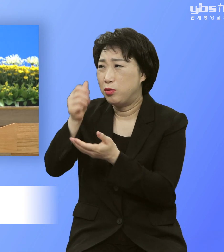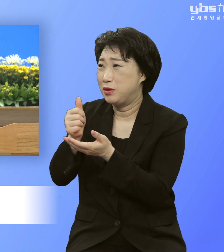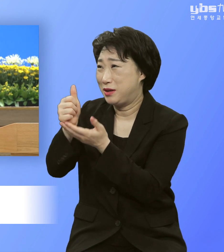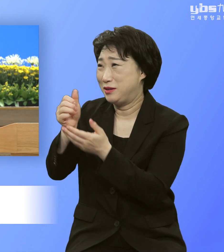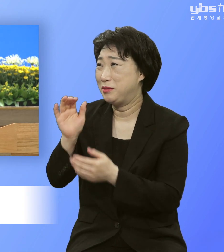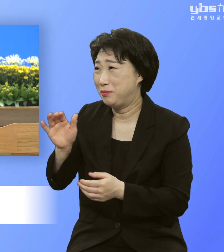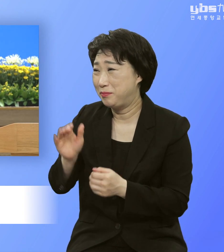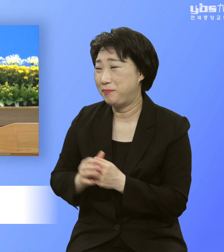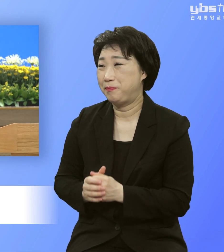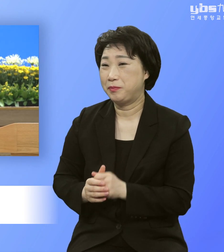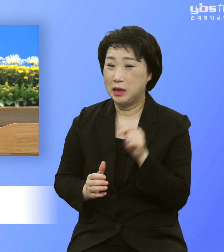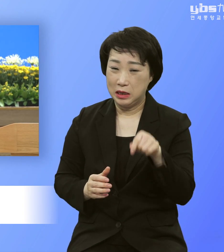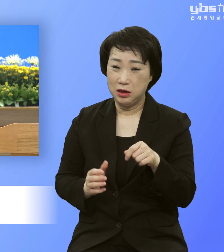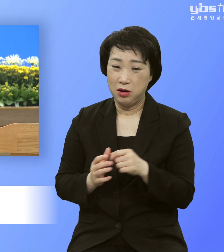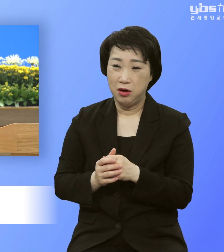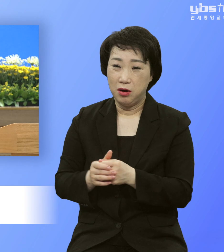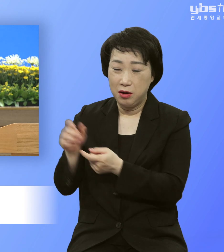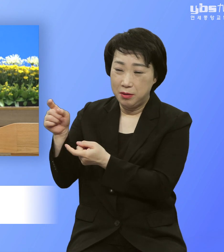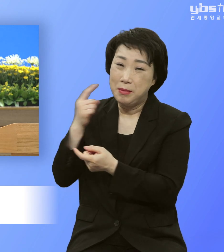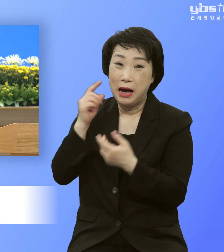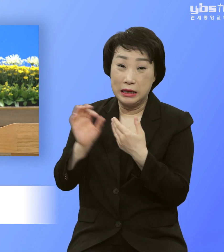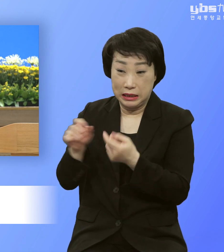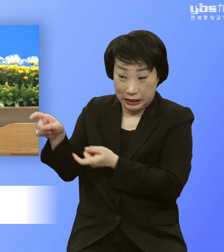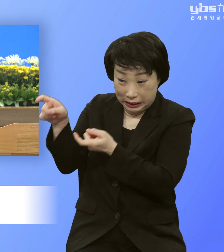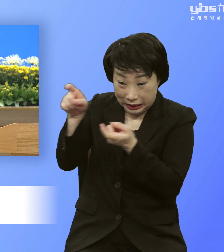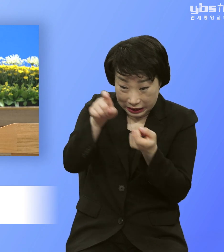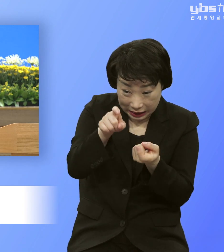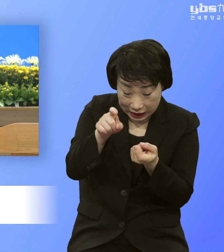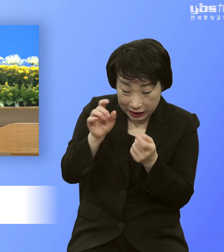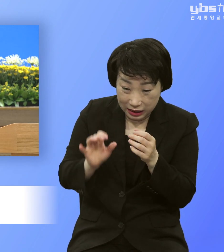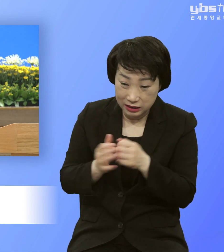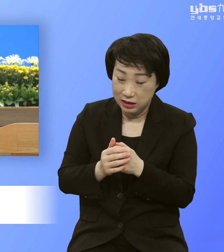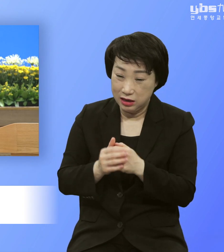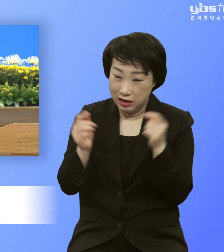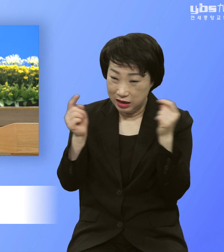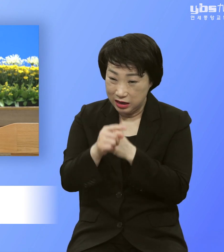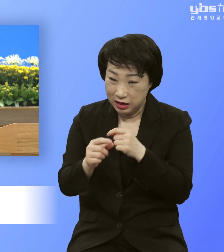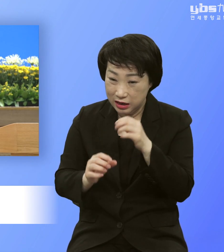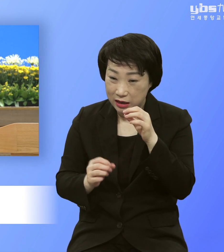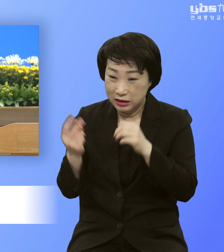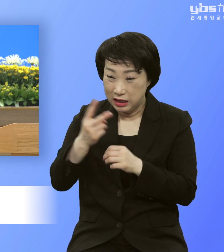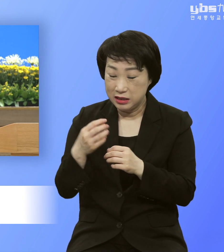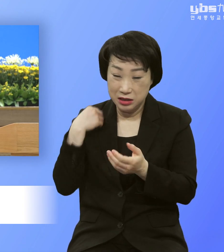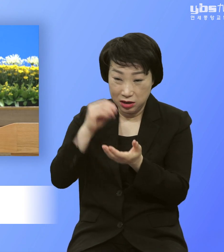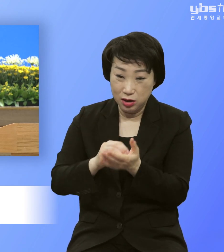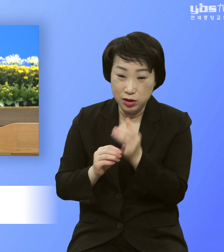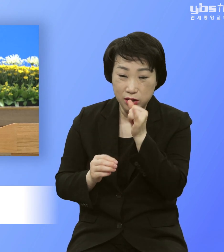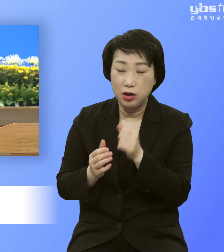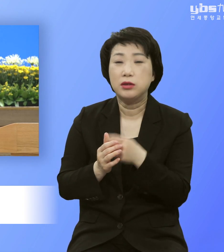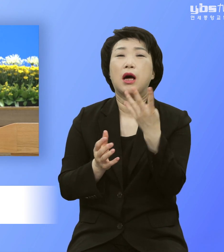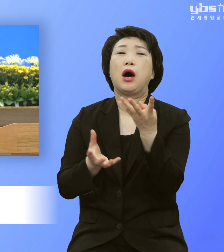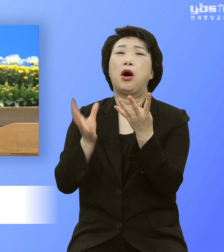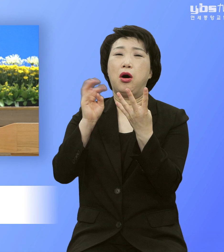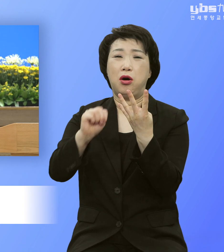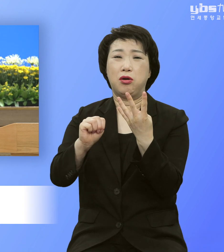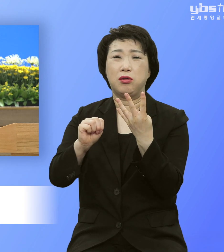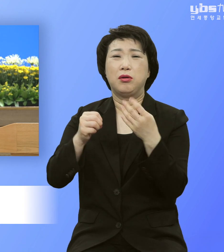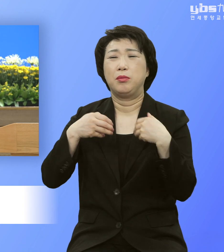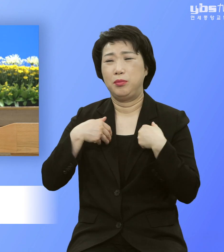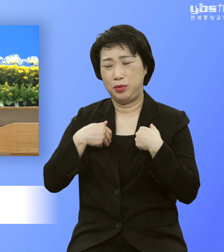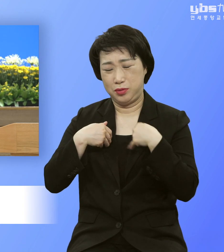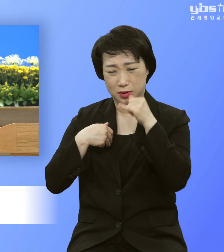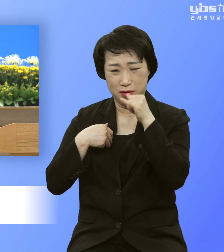목사님, 요거 올렸다가 다시 내려서 다시 얹으려면 4억이라는